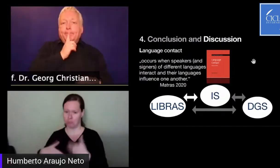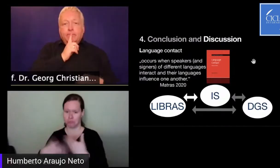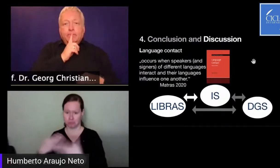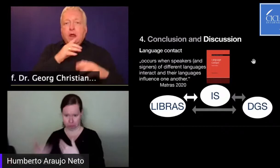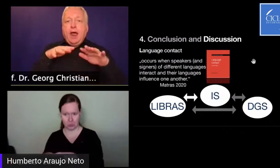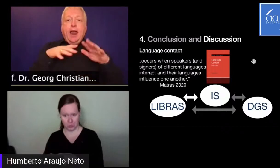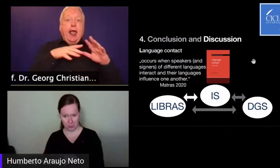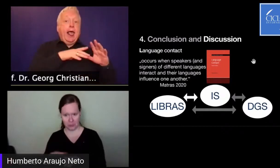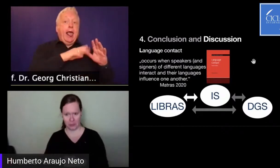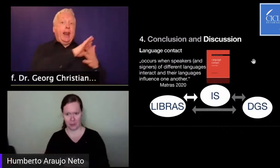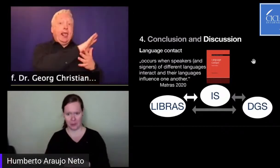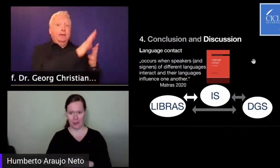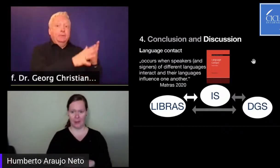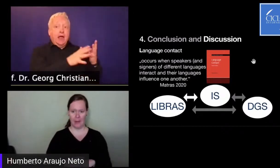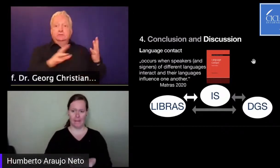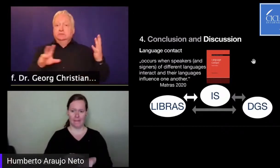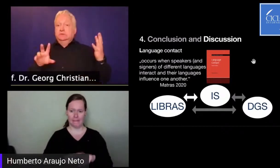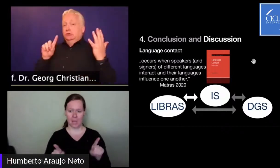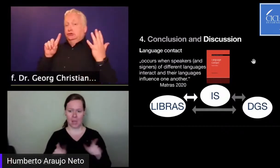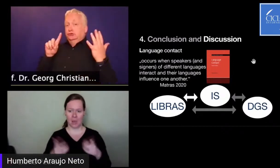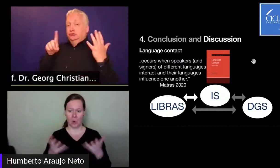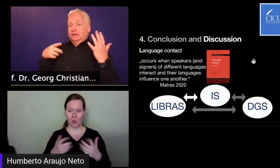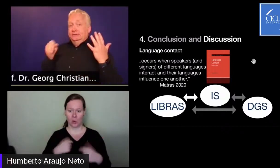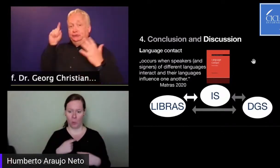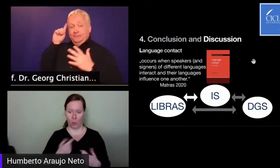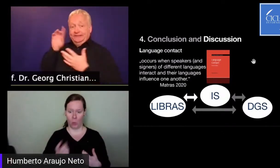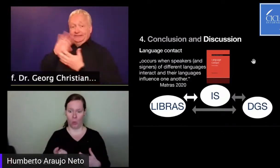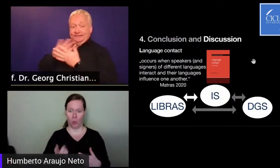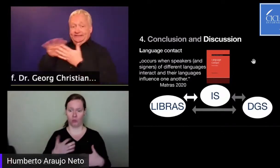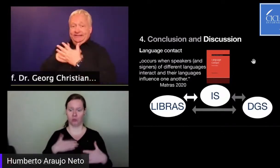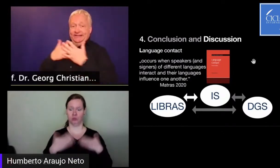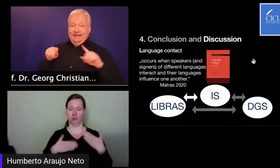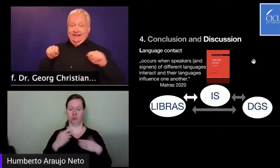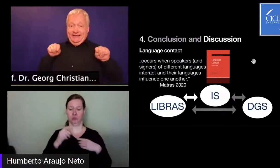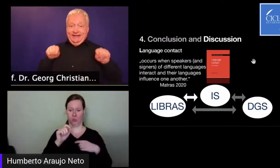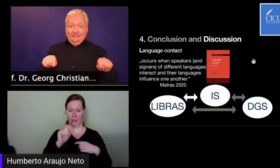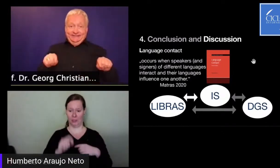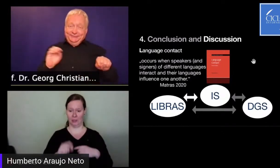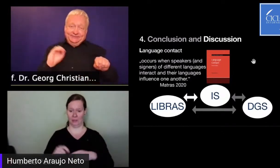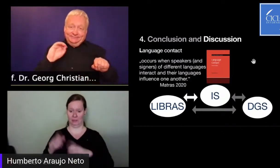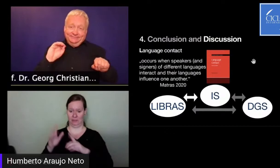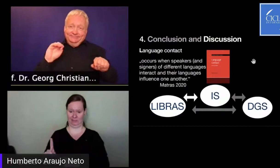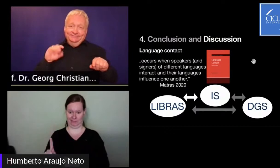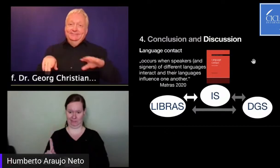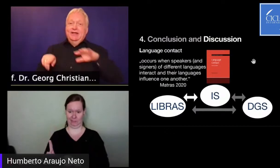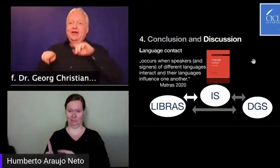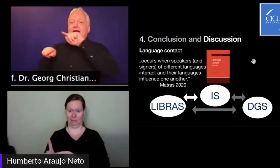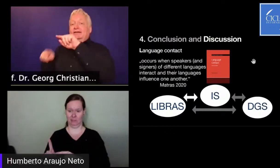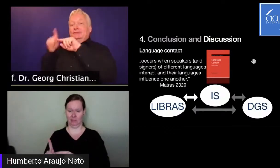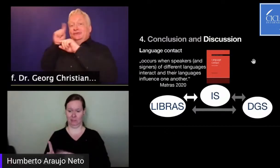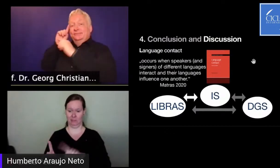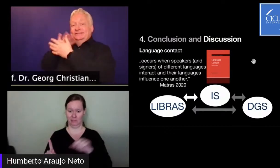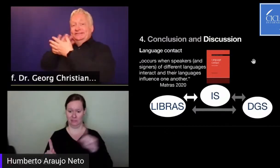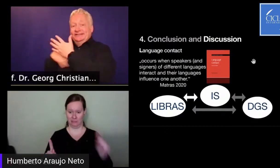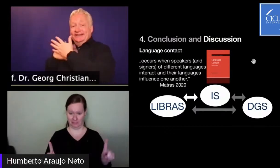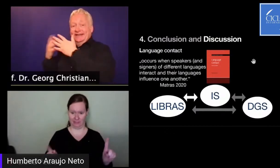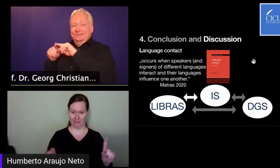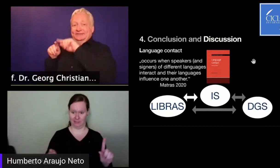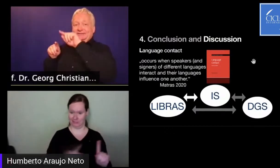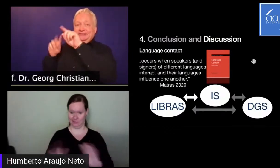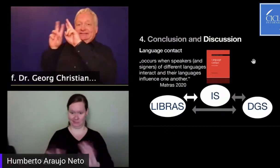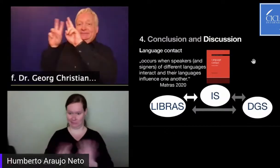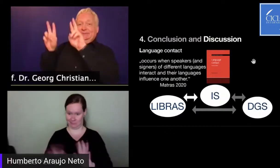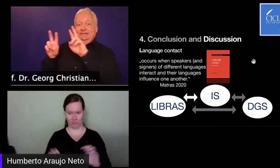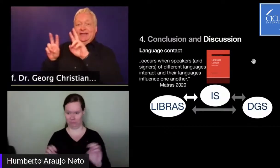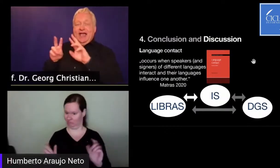Isso é bastante interessante de se observar em ambos os temas. E o que a gente via também entre os participantes era que,